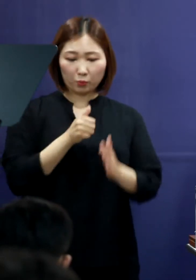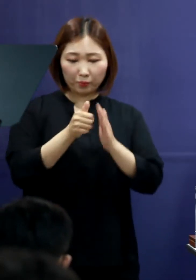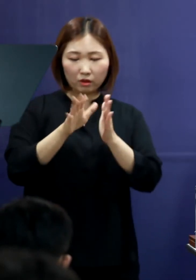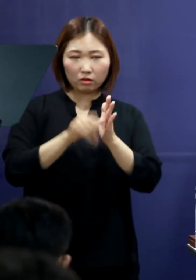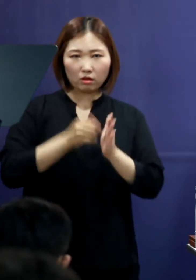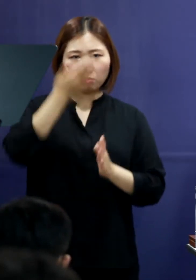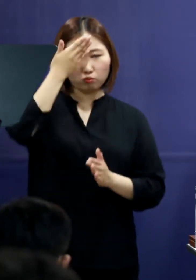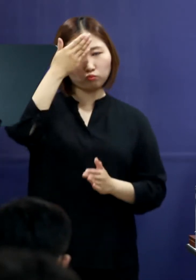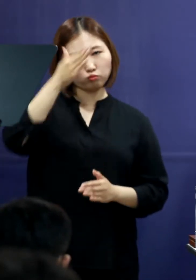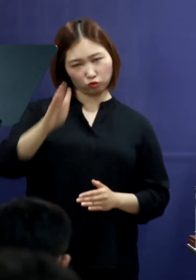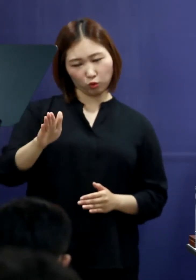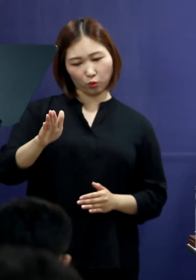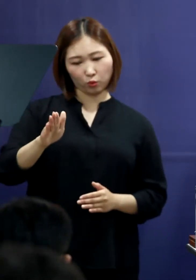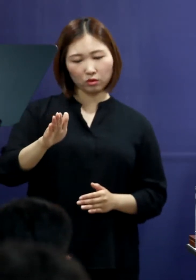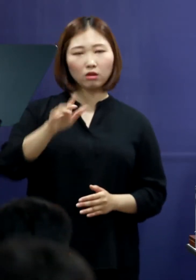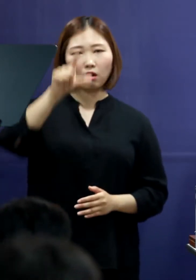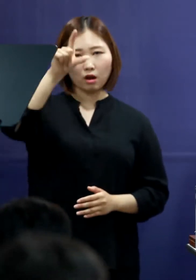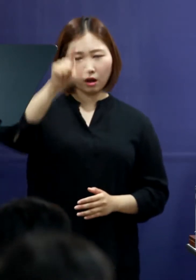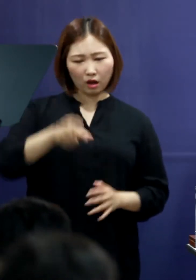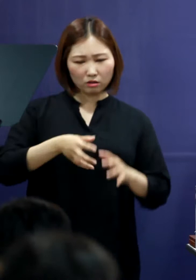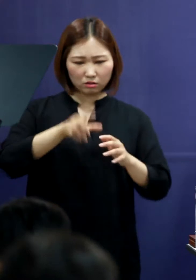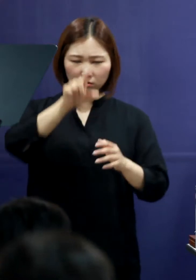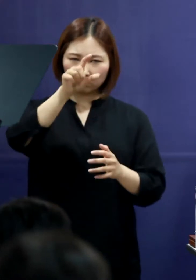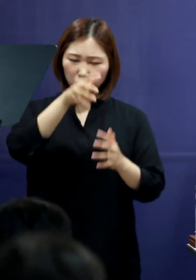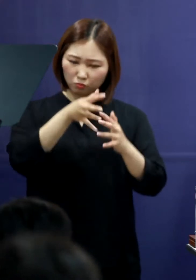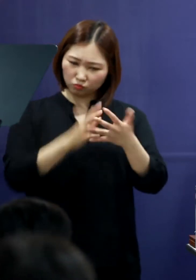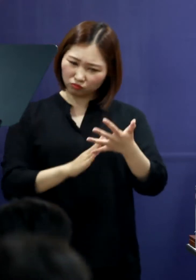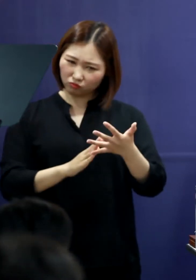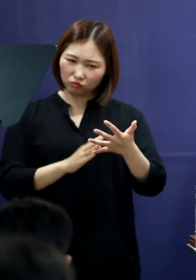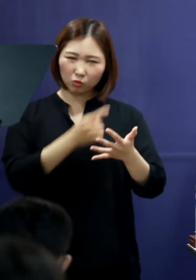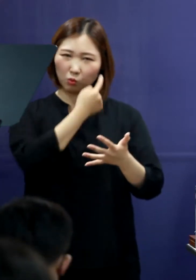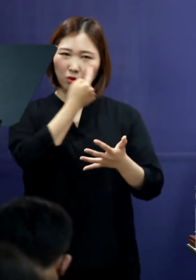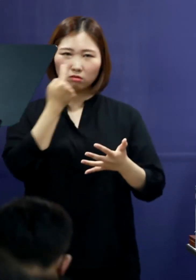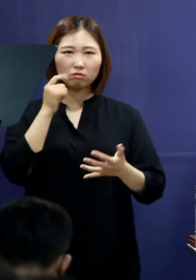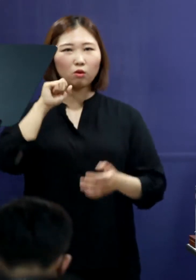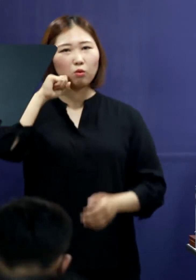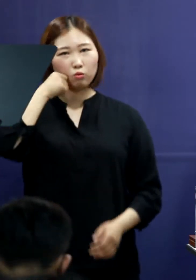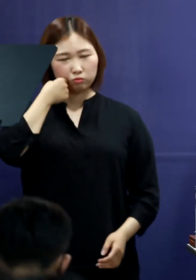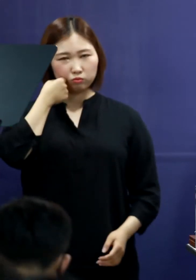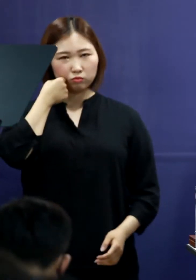때문에 카드 결제 내기라든지 이런 것들을 확인할 수도 없고 그래서